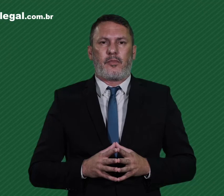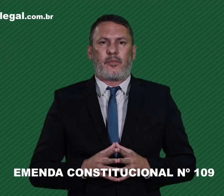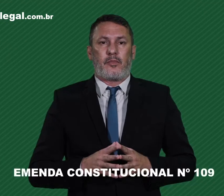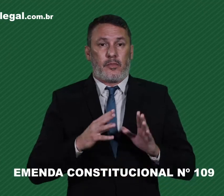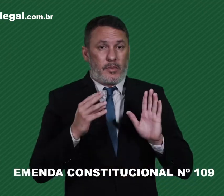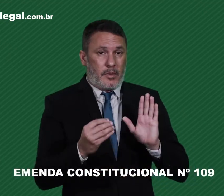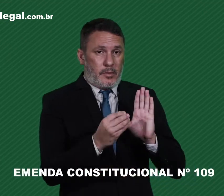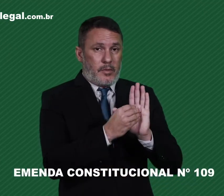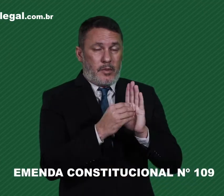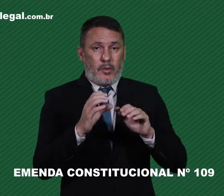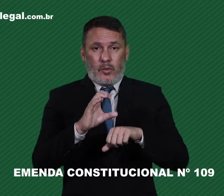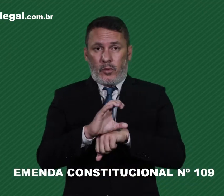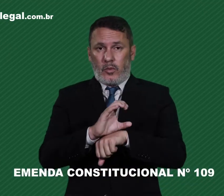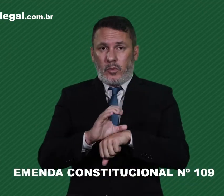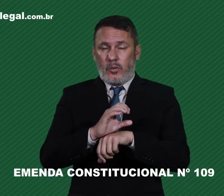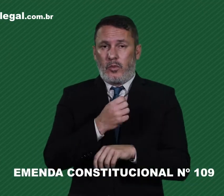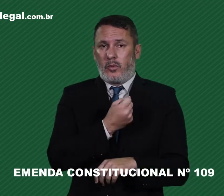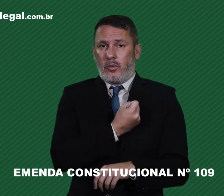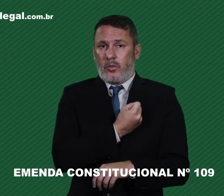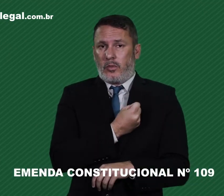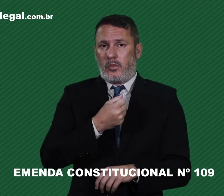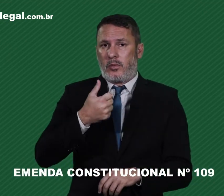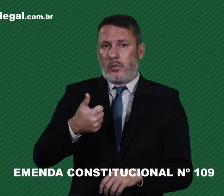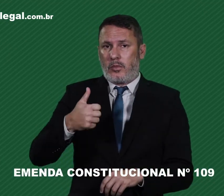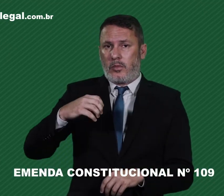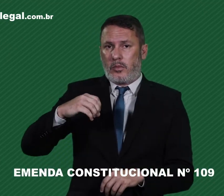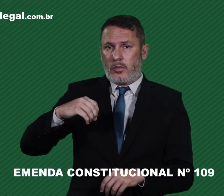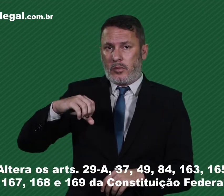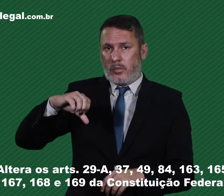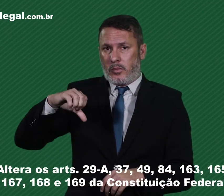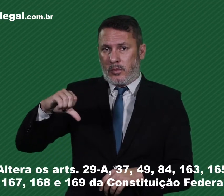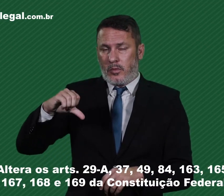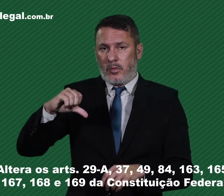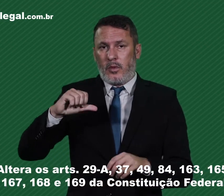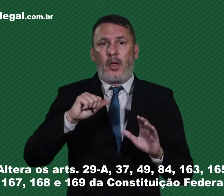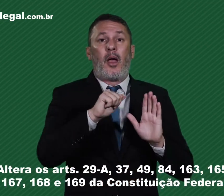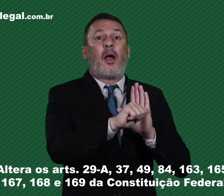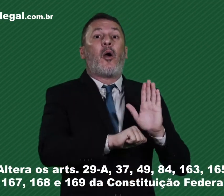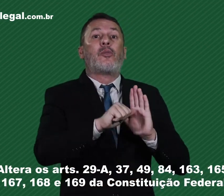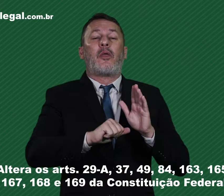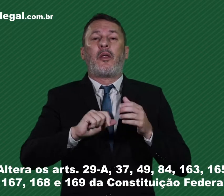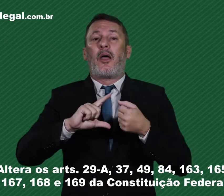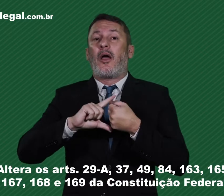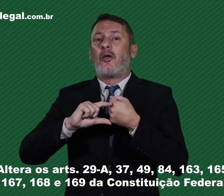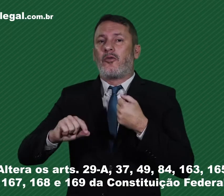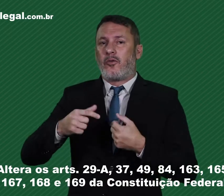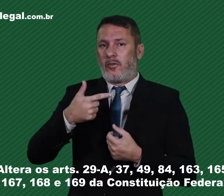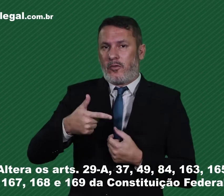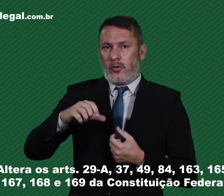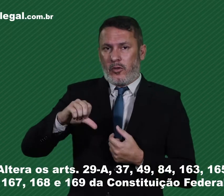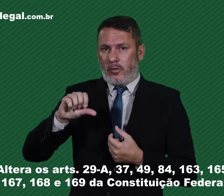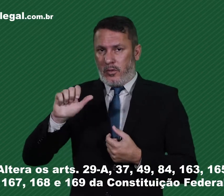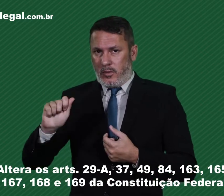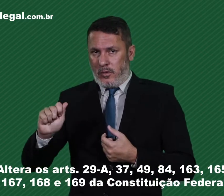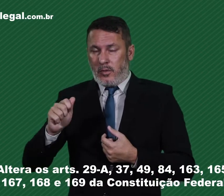a emenda constitucional nº 109-a altera os artigos 29 a